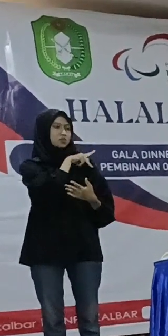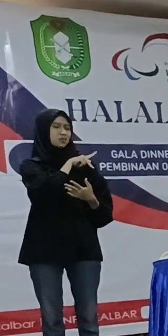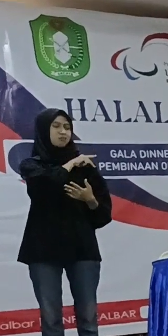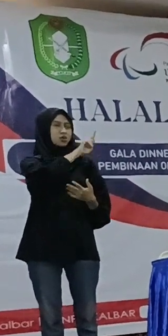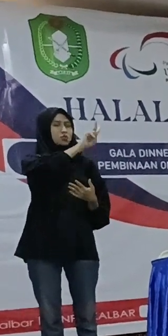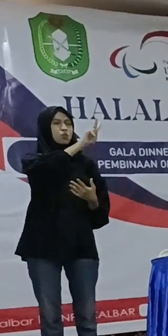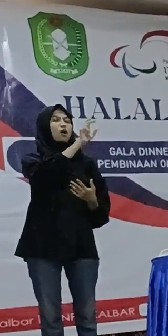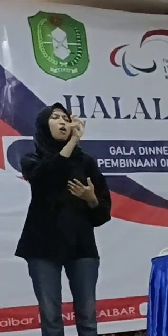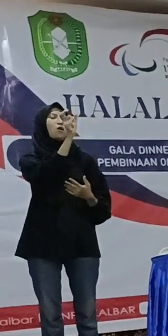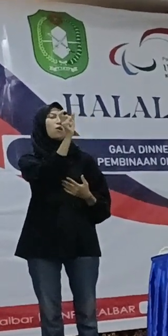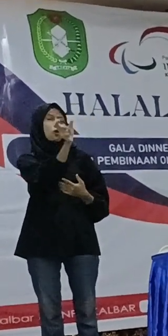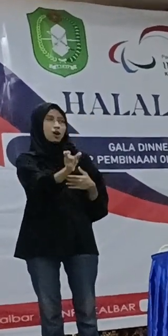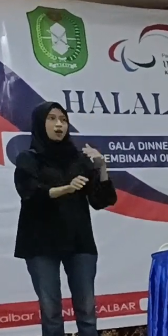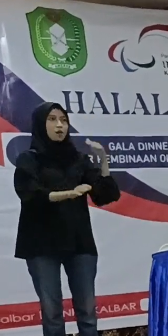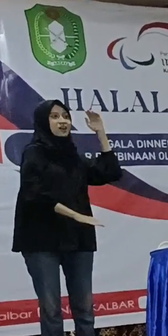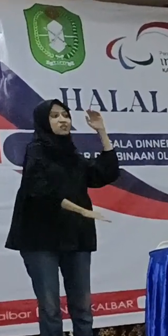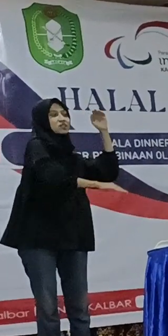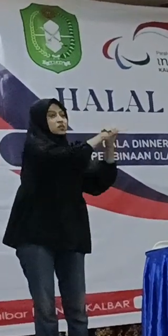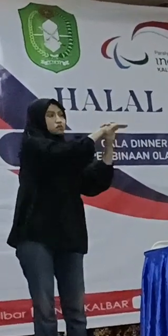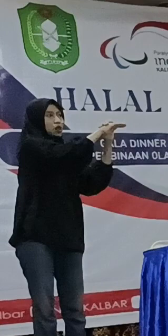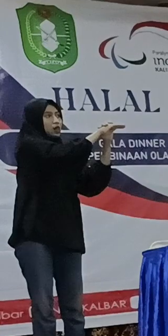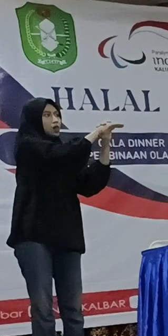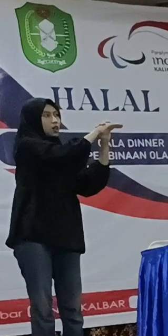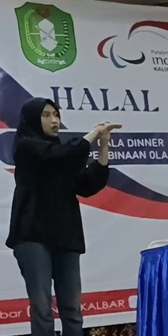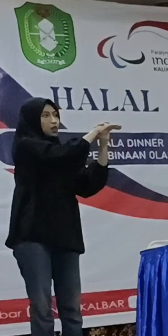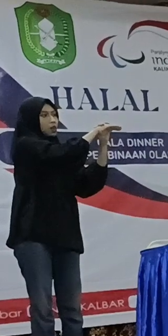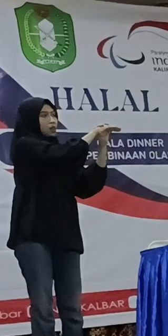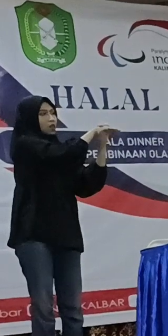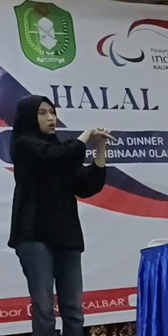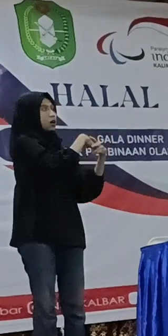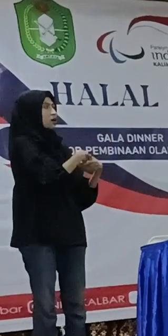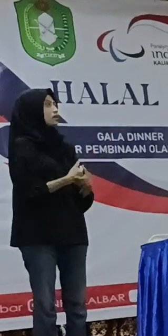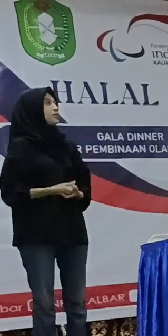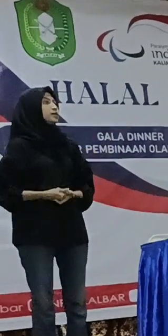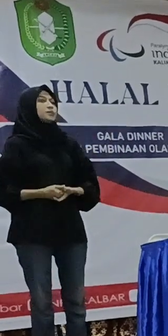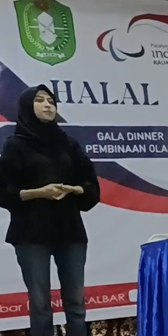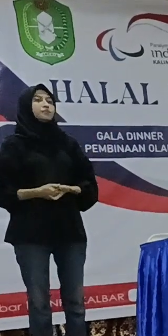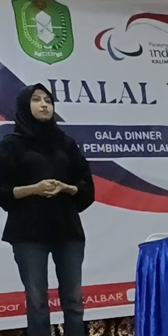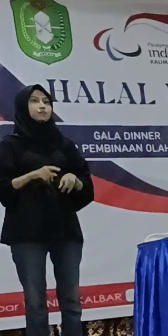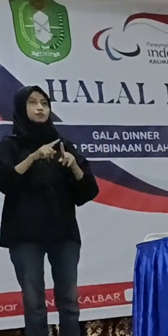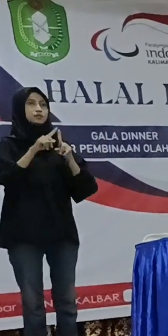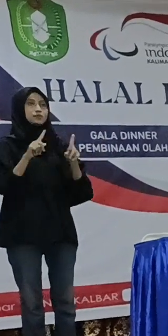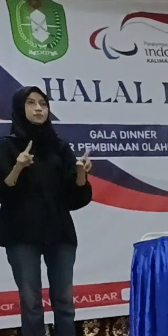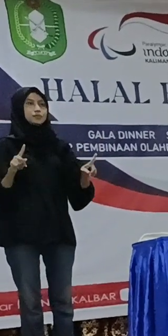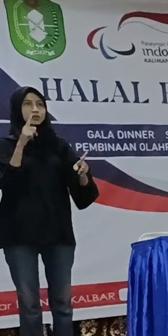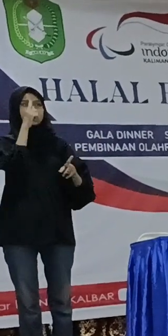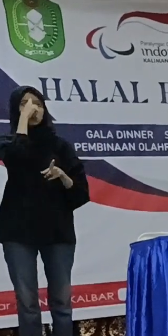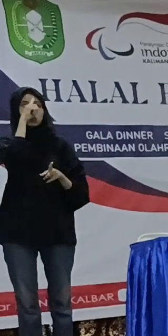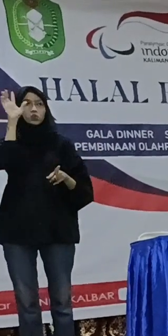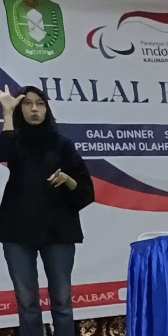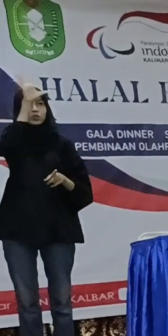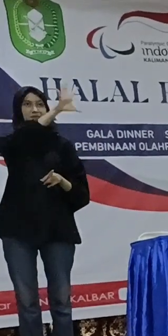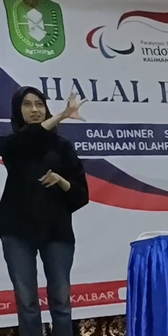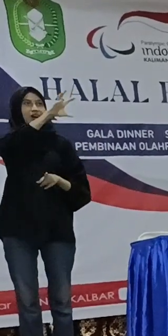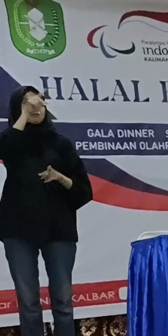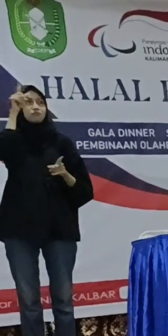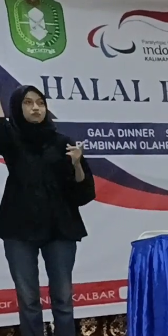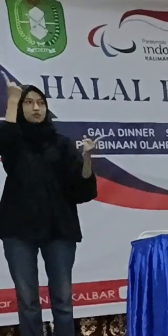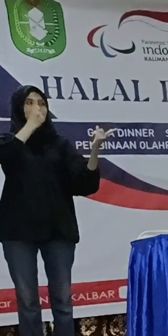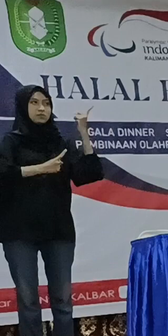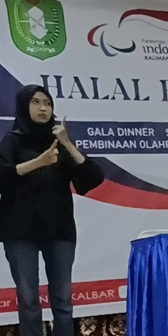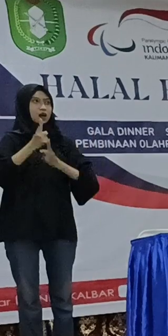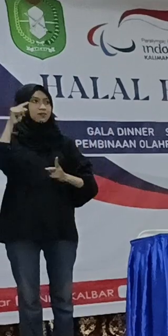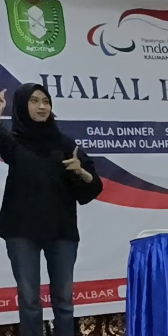Jadi nanti kita sama-sama yang berangkat nanti pastilah yang mempunyai prestasi. Kami targetkan memang kita bisa masuk 10